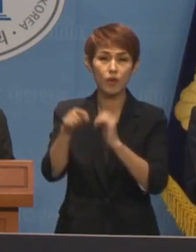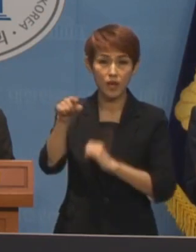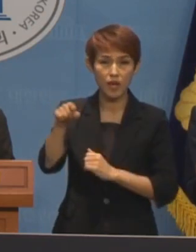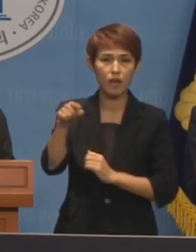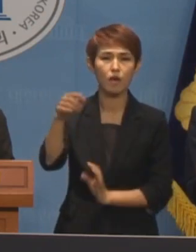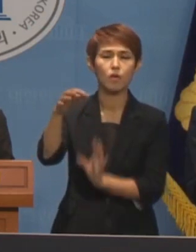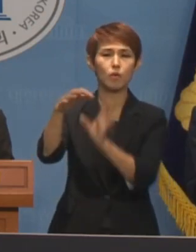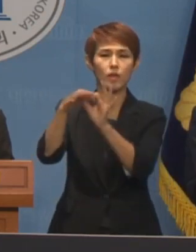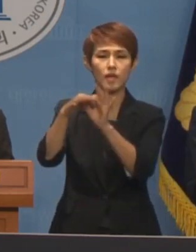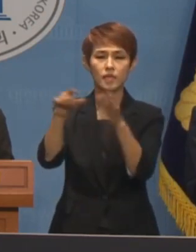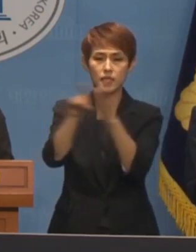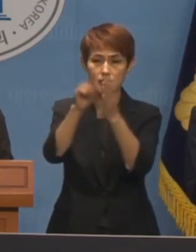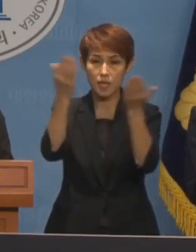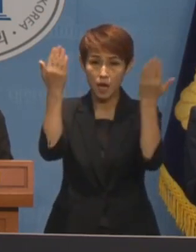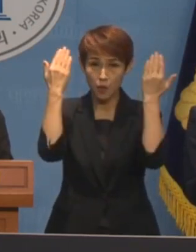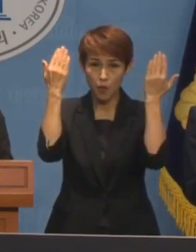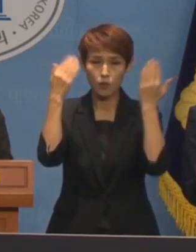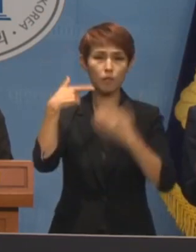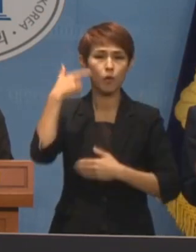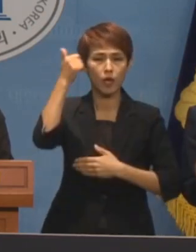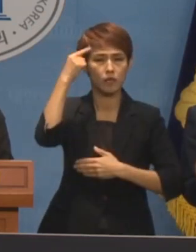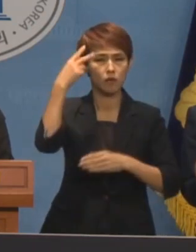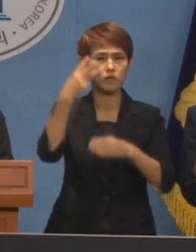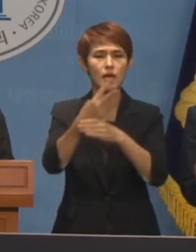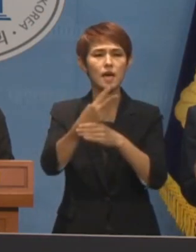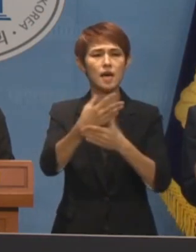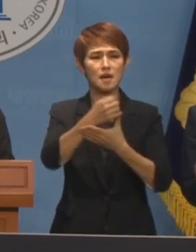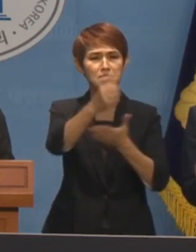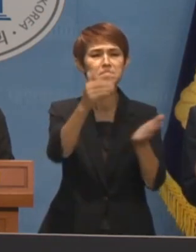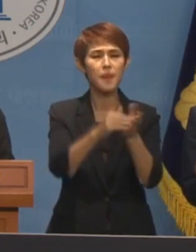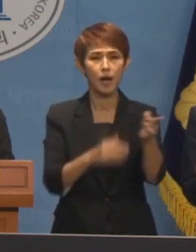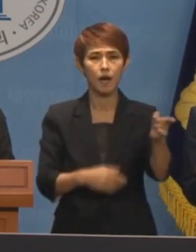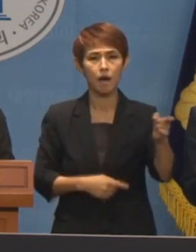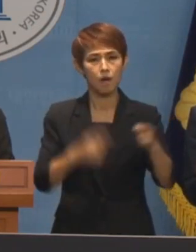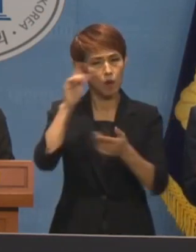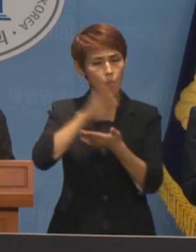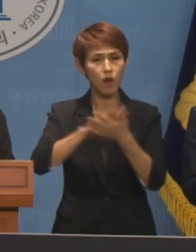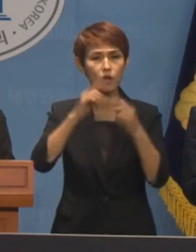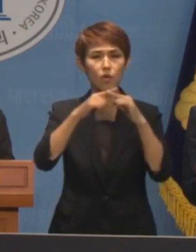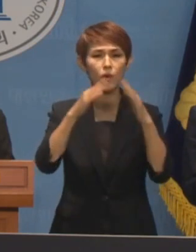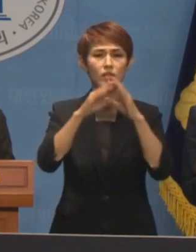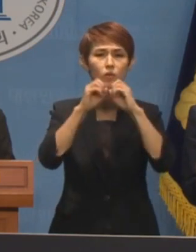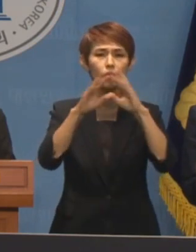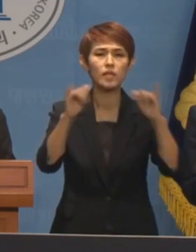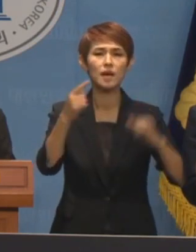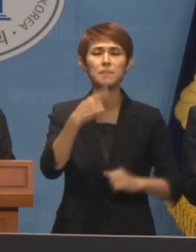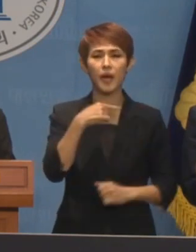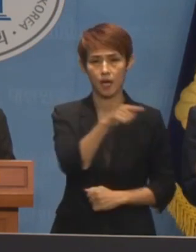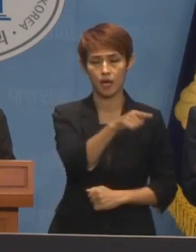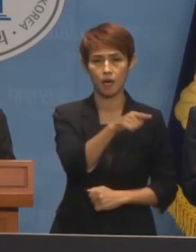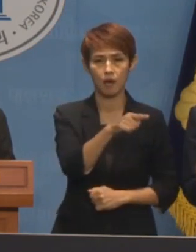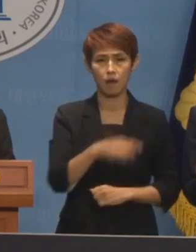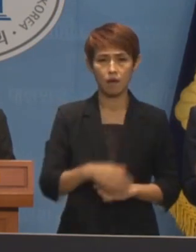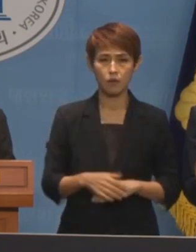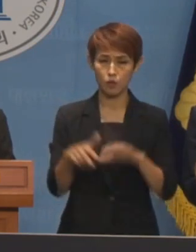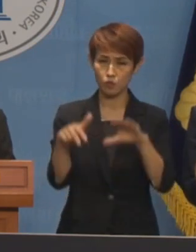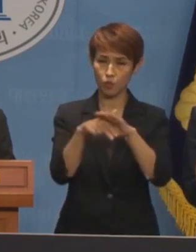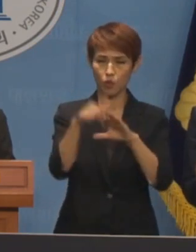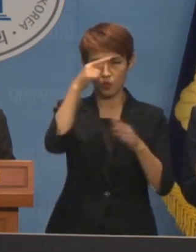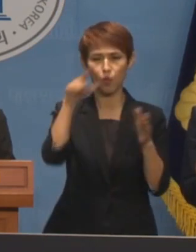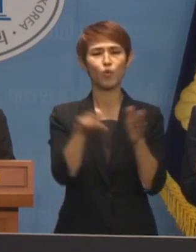교단 신학교에서 목회학 석사를 받았고 평화의 교회 전도사 출신으로 자신의 종교를